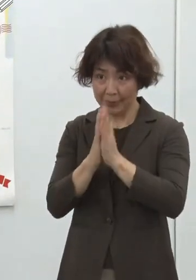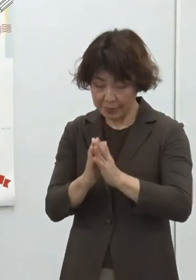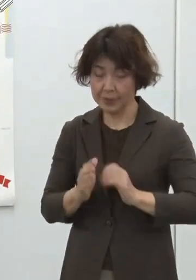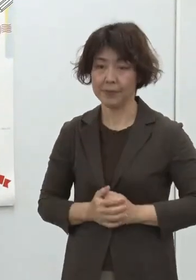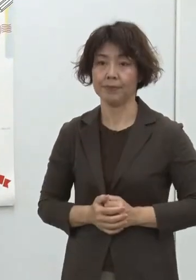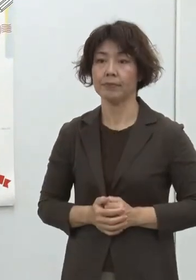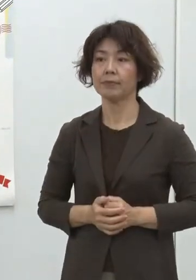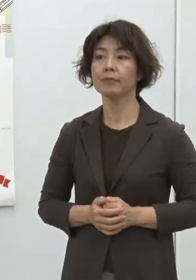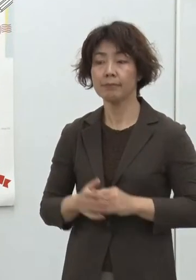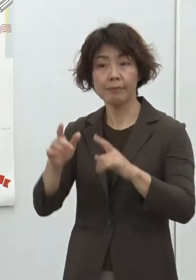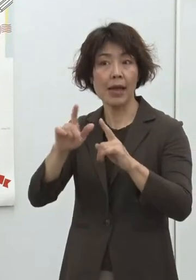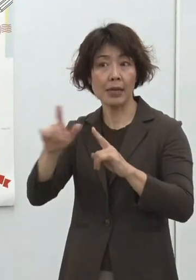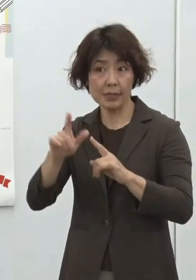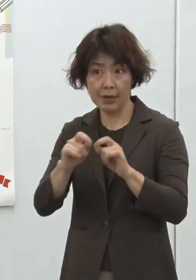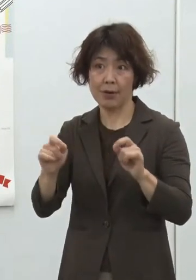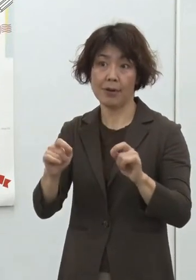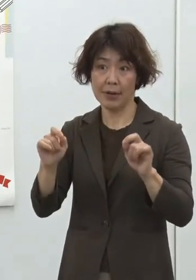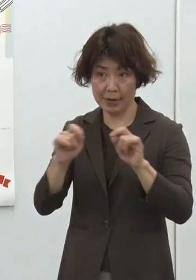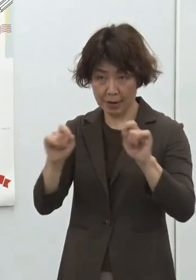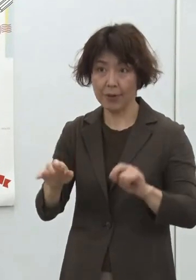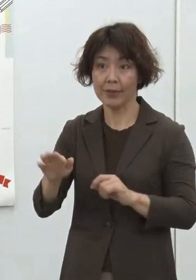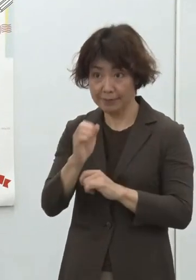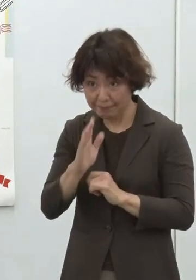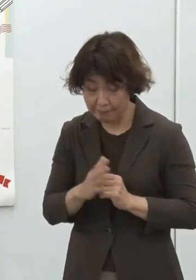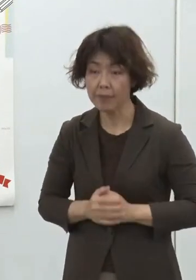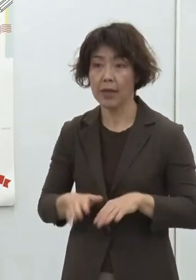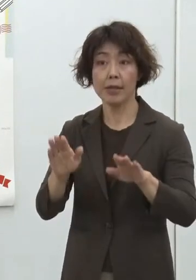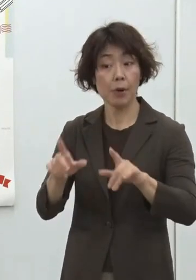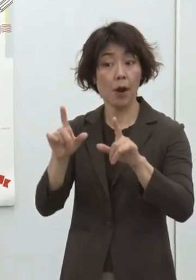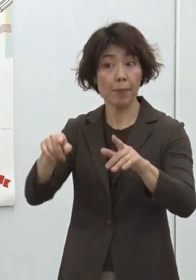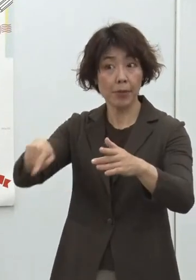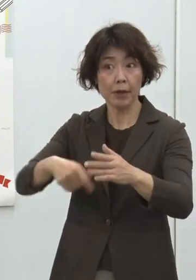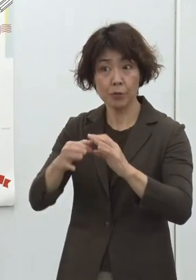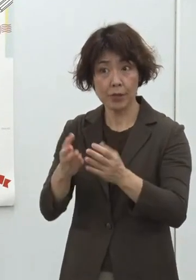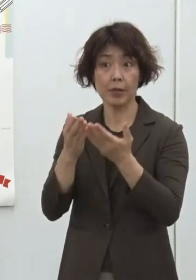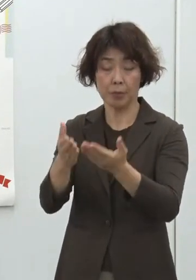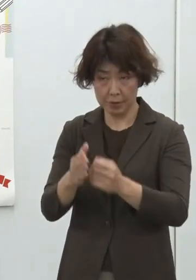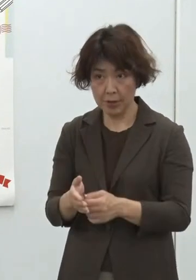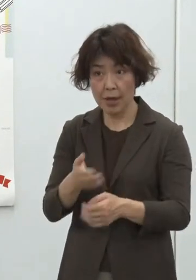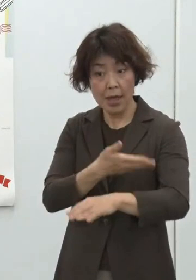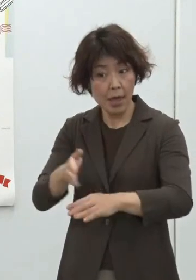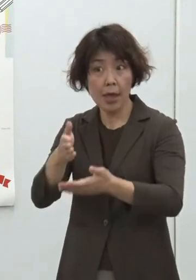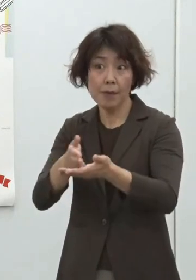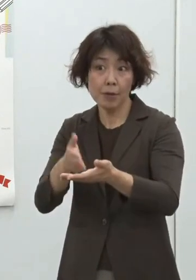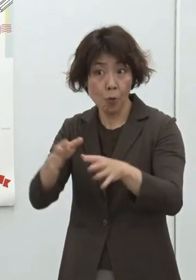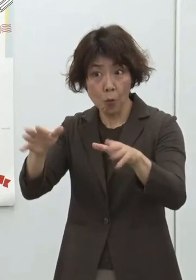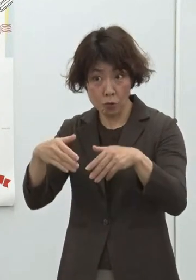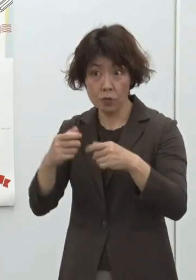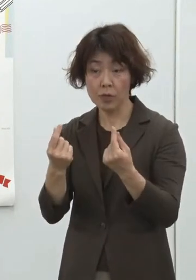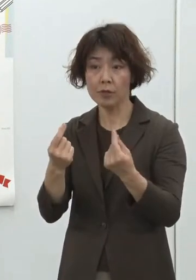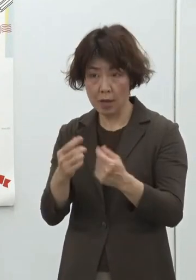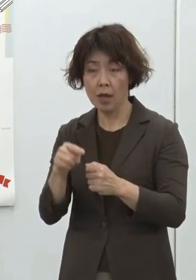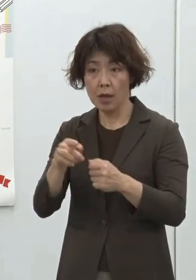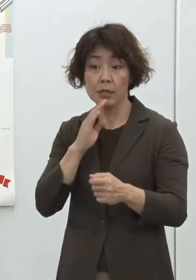。 NHK の長岡です。よろしくお願いいたします。 はい、お願いします。 発表案件についてお伺いします。 はい、 エピソードを募集されるということですけれども、この